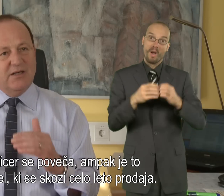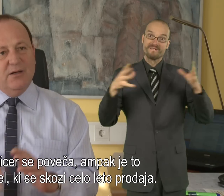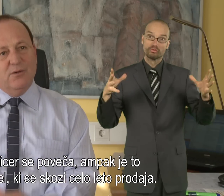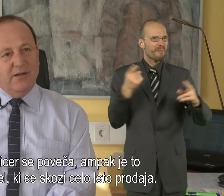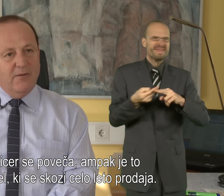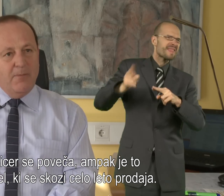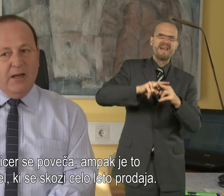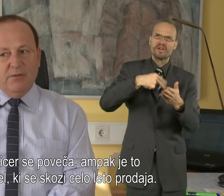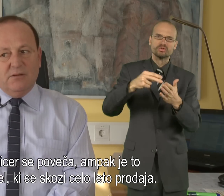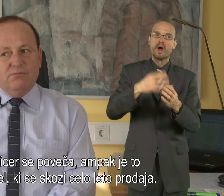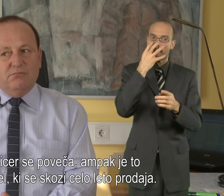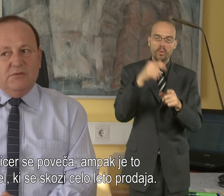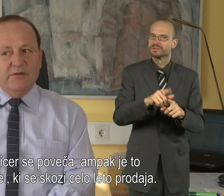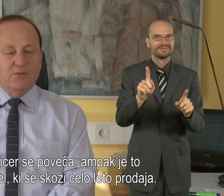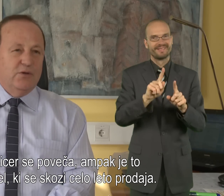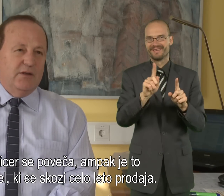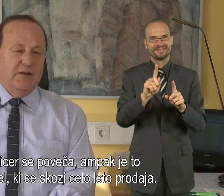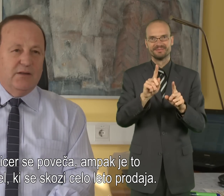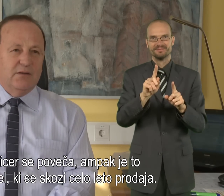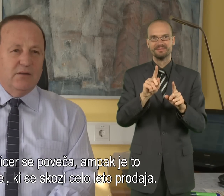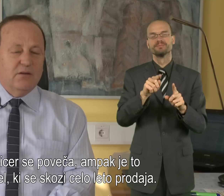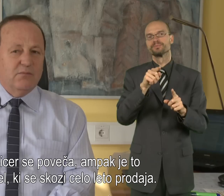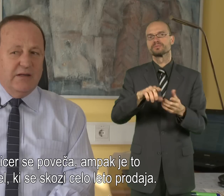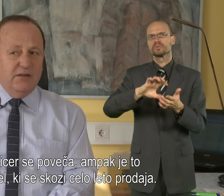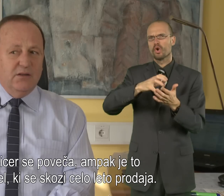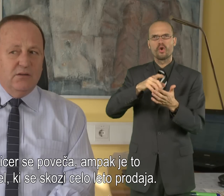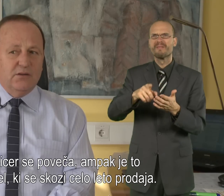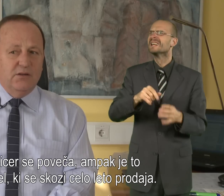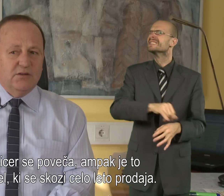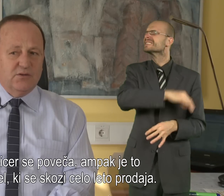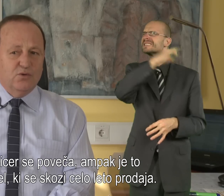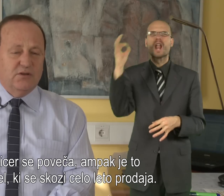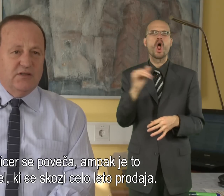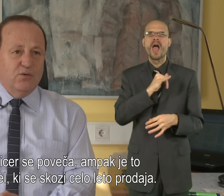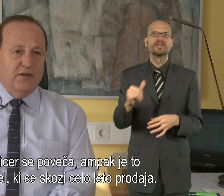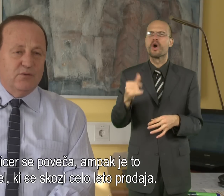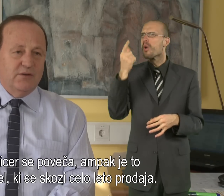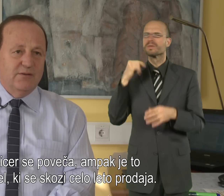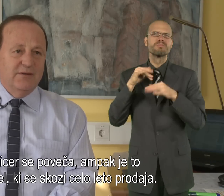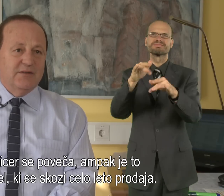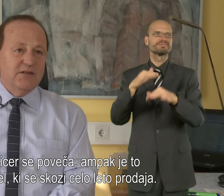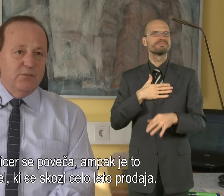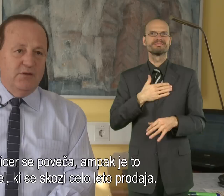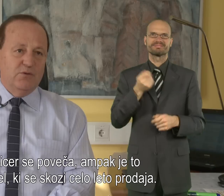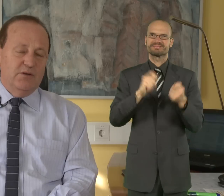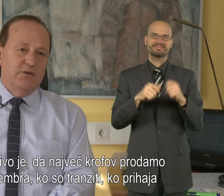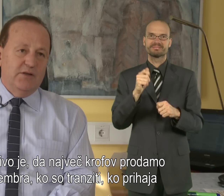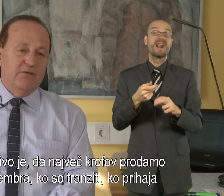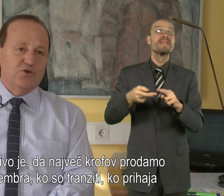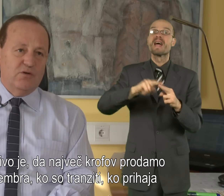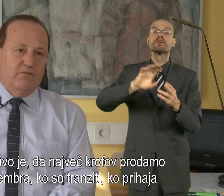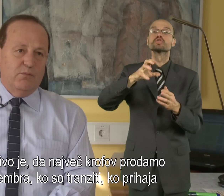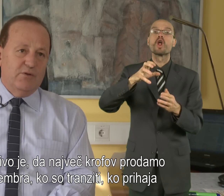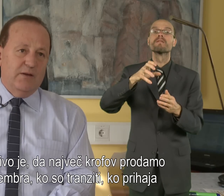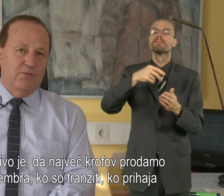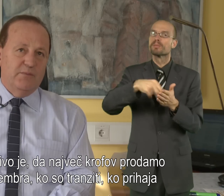poveča vsekako, ampak ne vem, to je nek artikel, ki se skozi celo leto in zanimivo, da mi